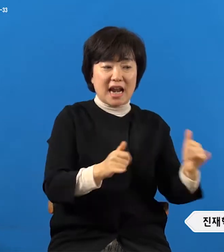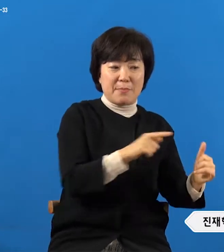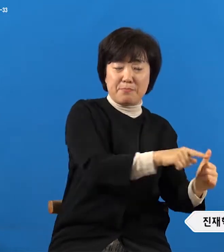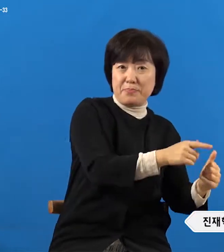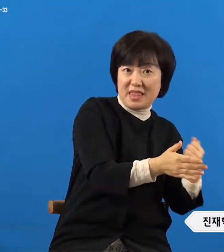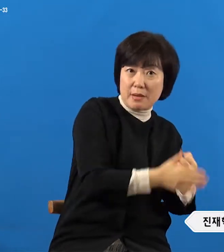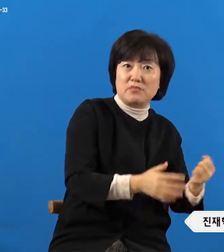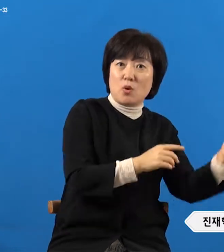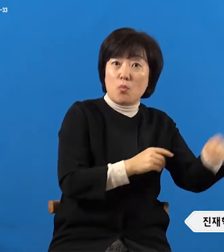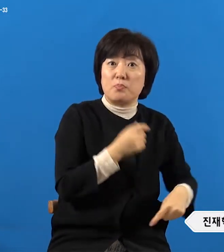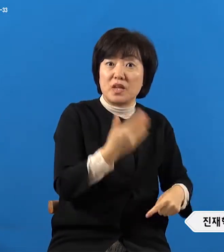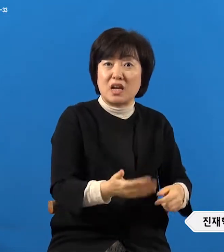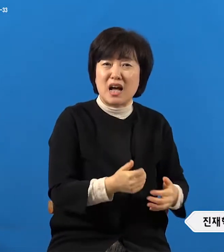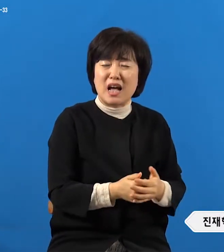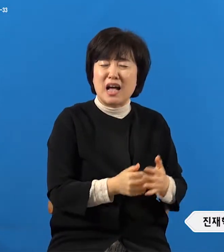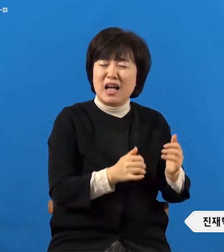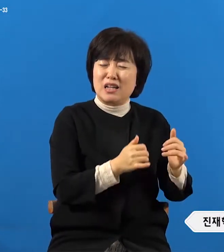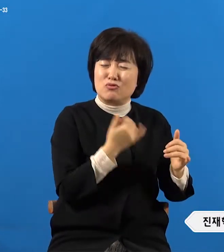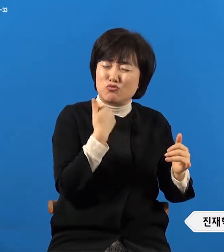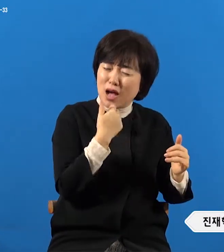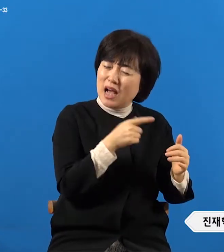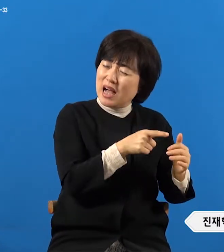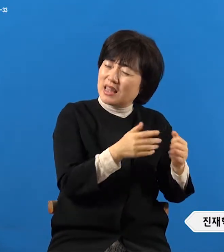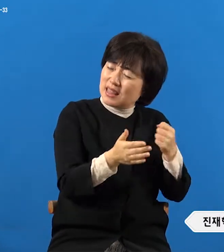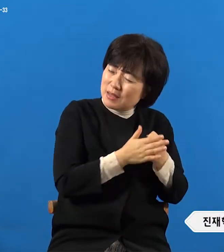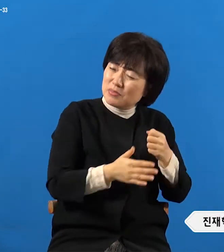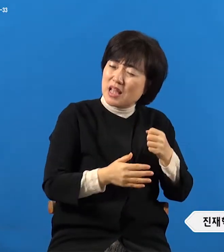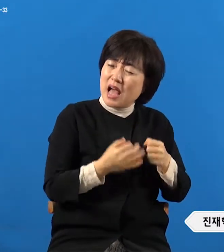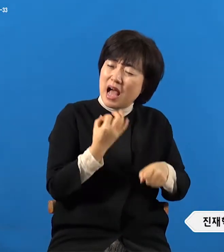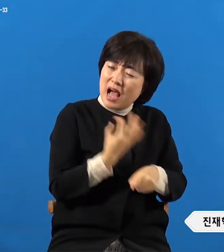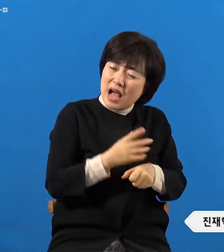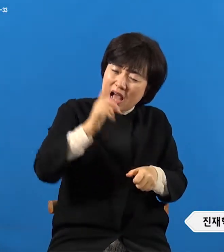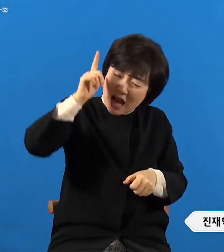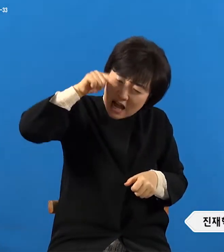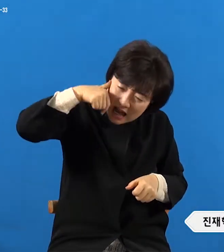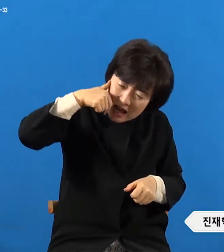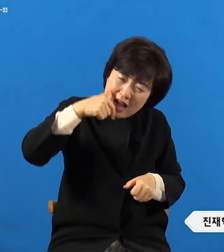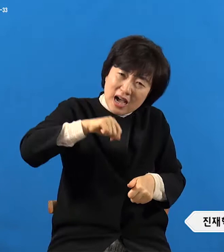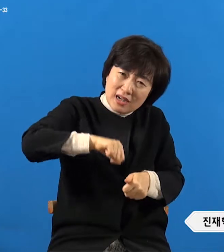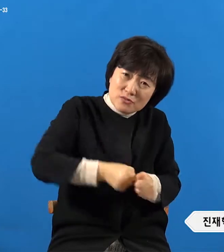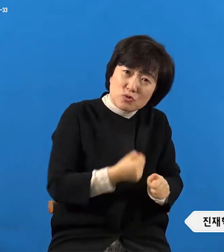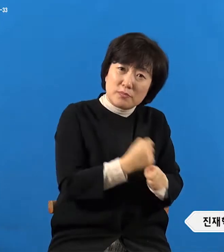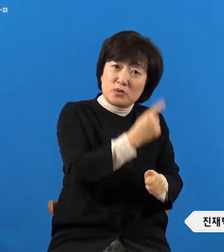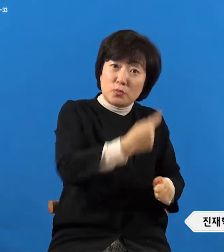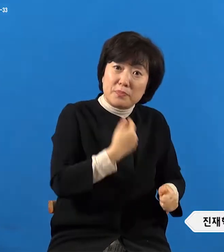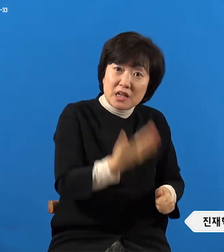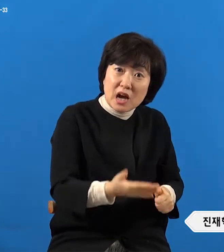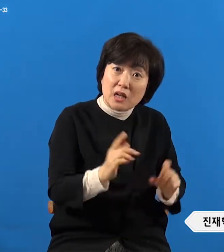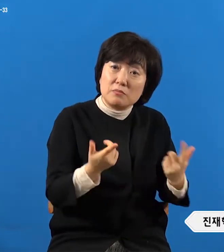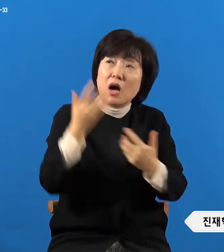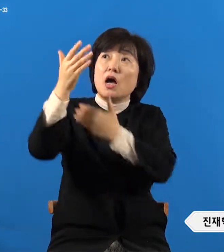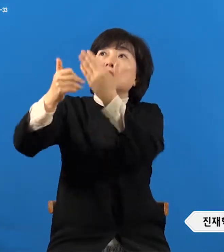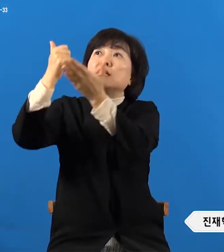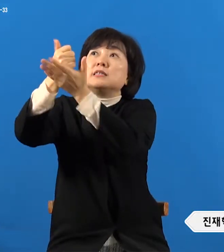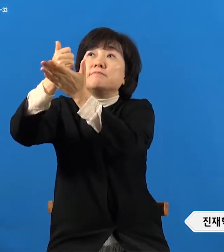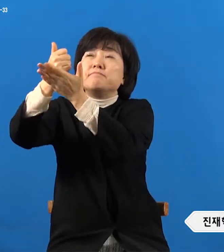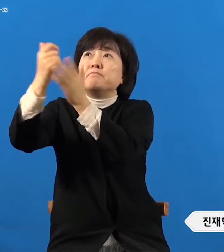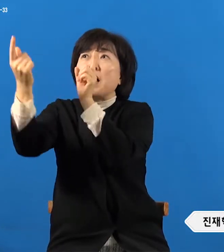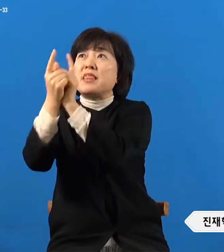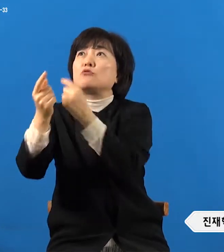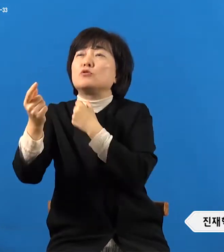누군가 때문에 마지못해 할 수 없이 나와 있습니까? 아니면 정말 하나님을 만나고 하나님 앞에 나오고